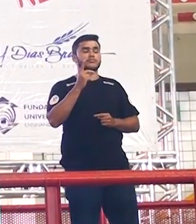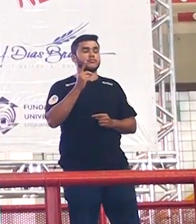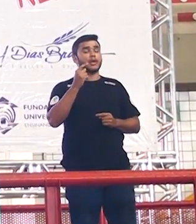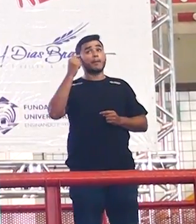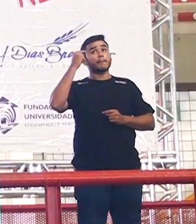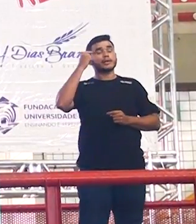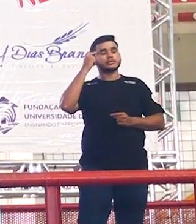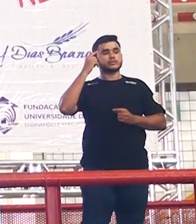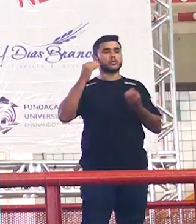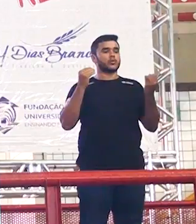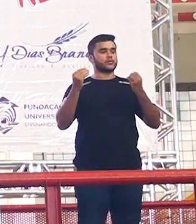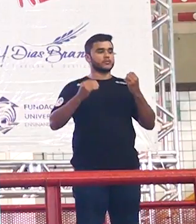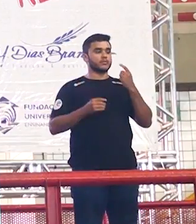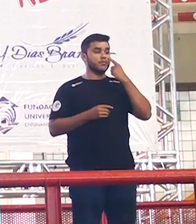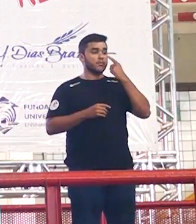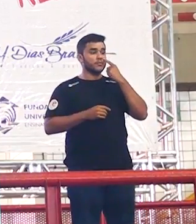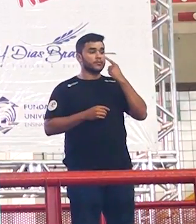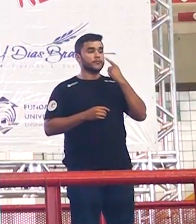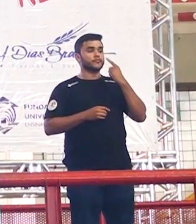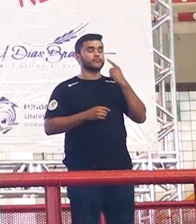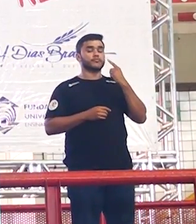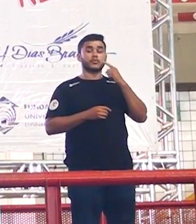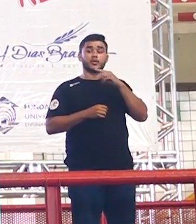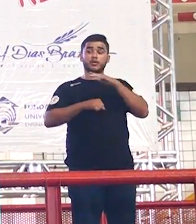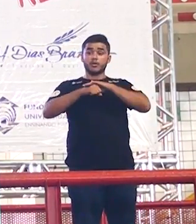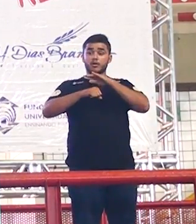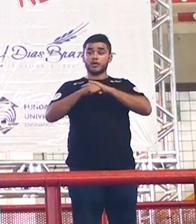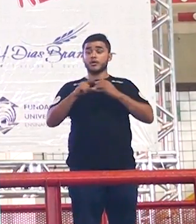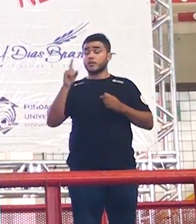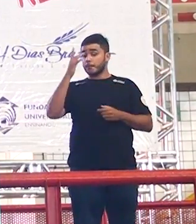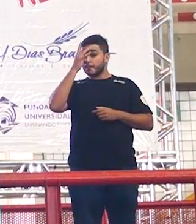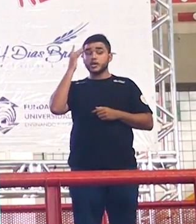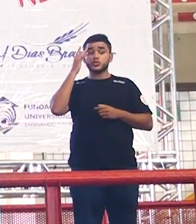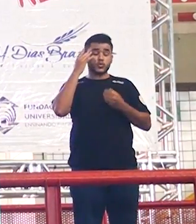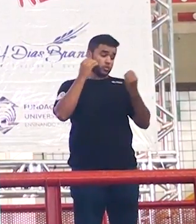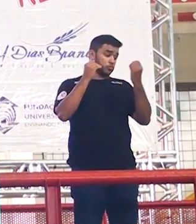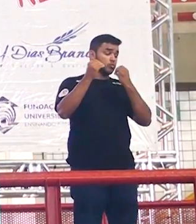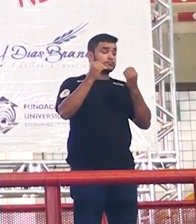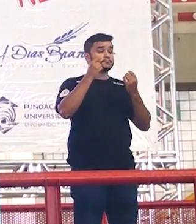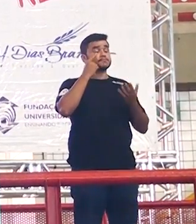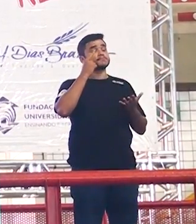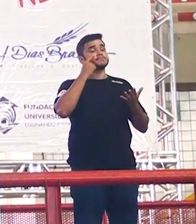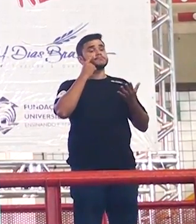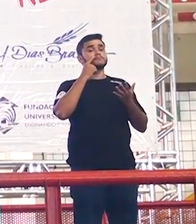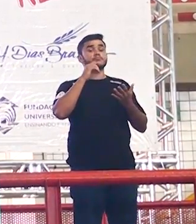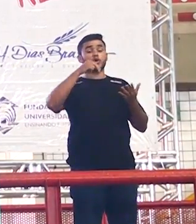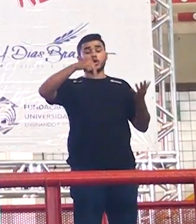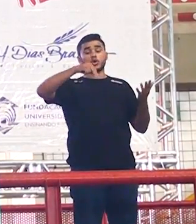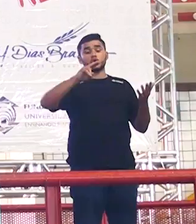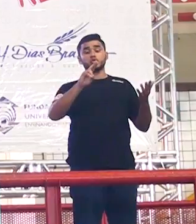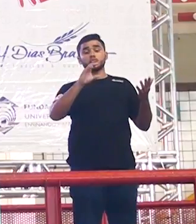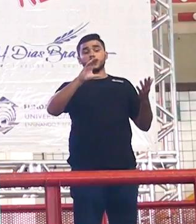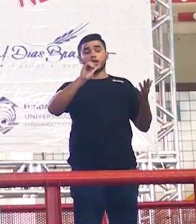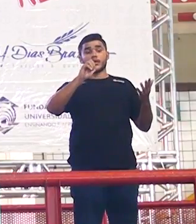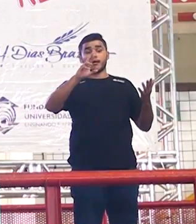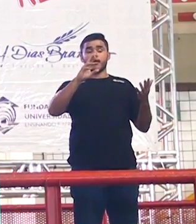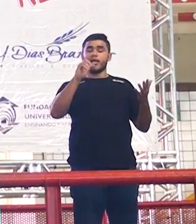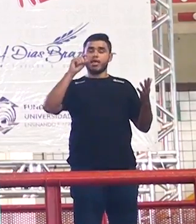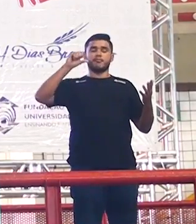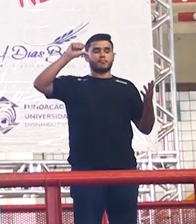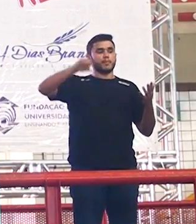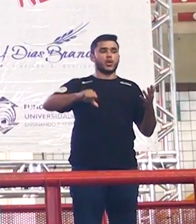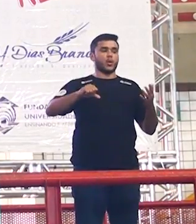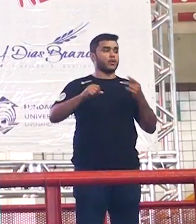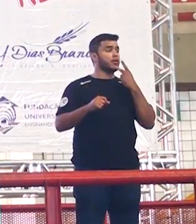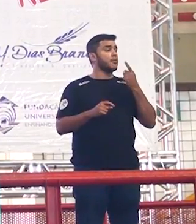eles pensam. A pergunta foi, na cabeça desses ativistas, por que que a energia nuclear é pior? Porque eles